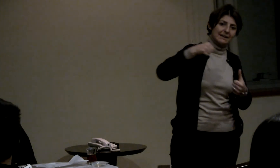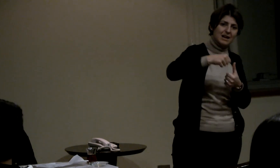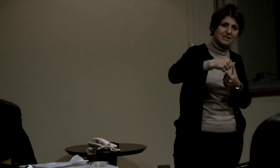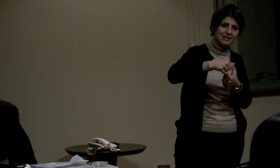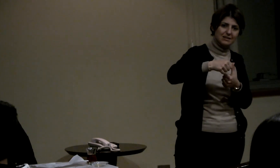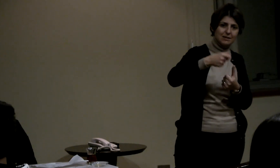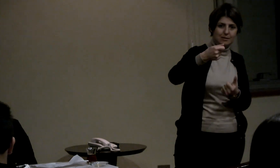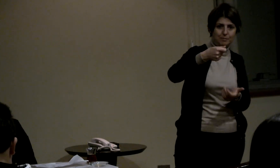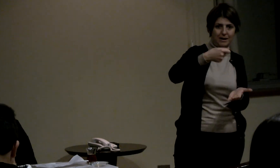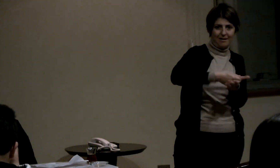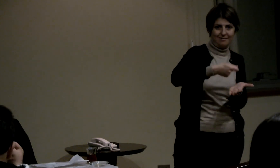tekrar para.